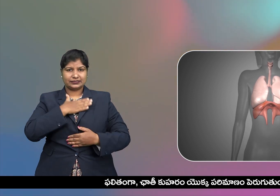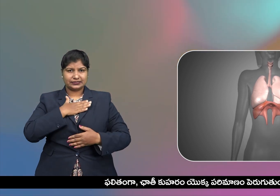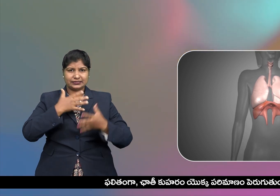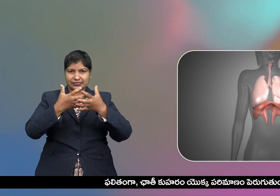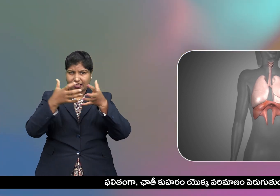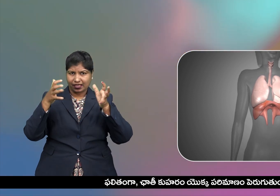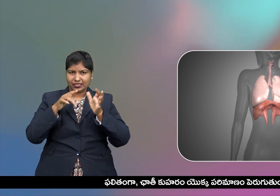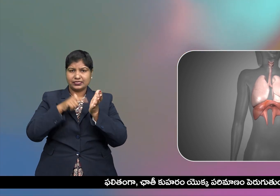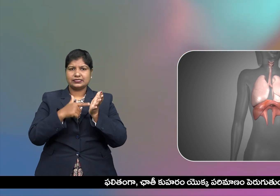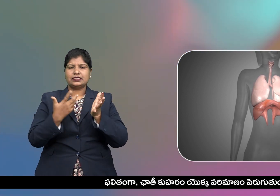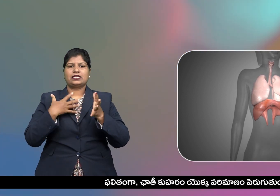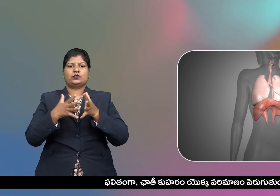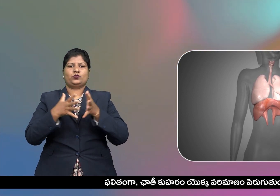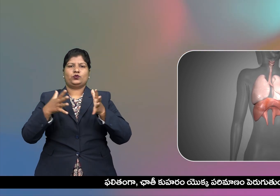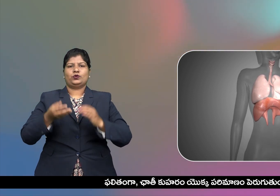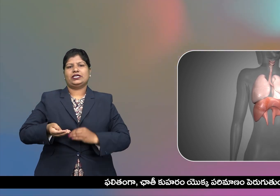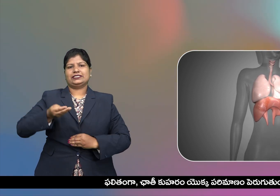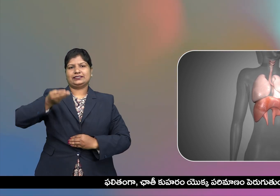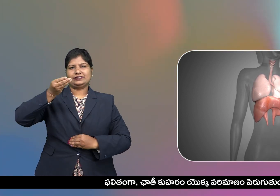పెరుగుతుంది.